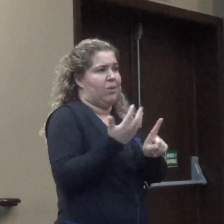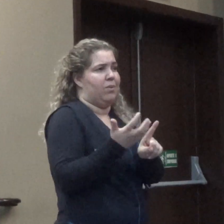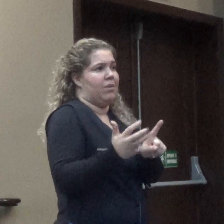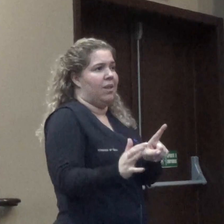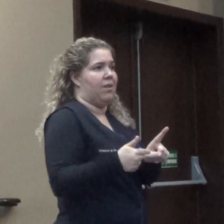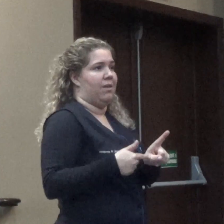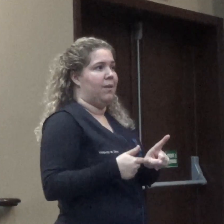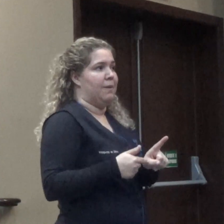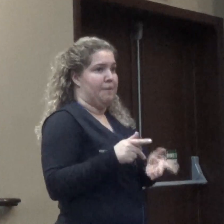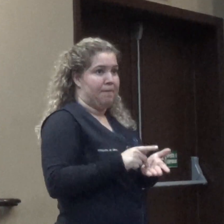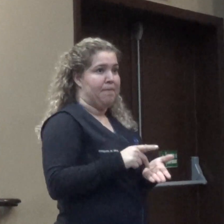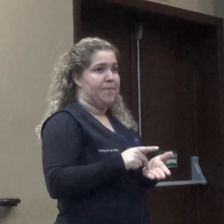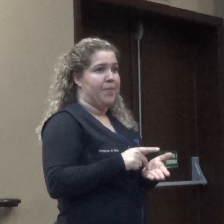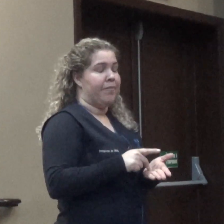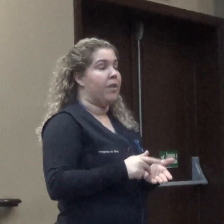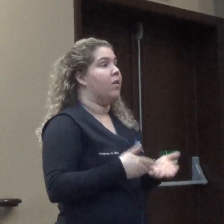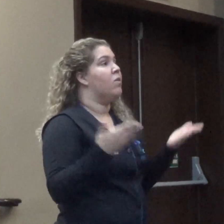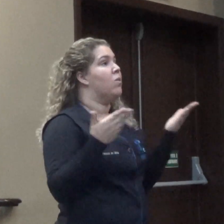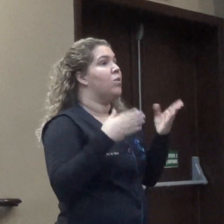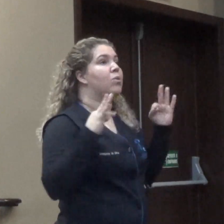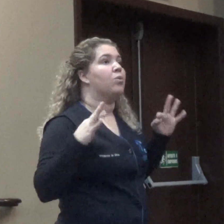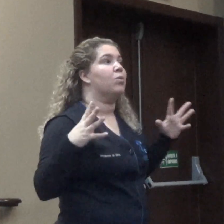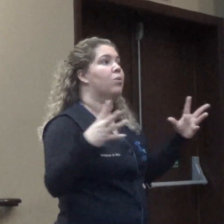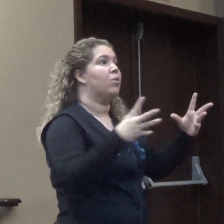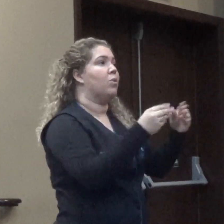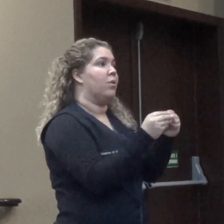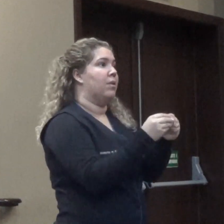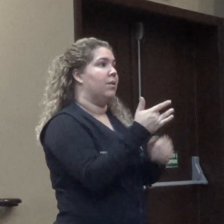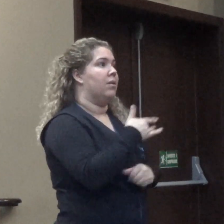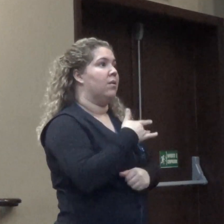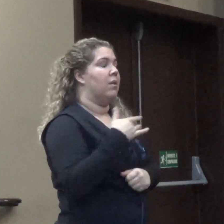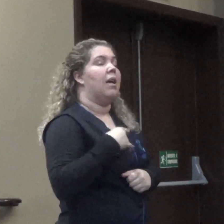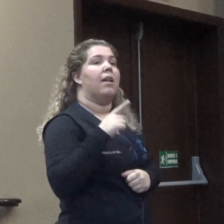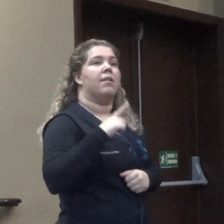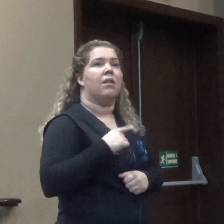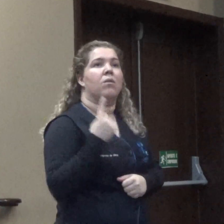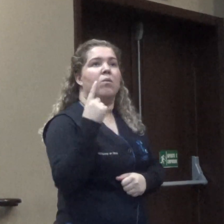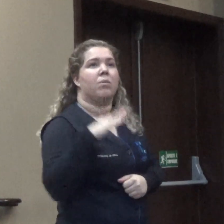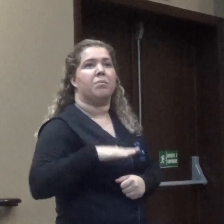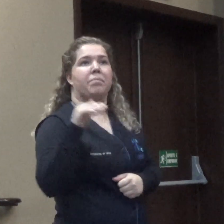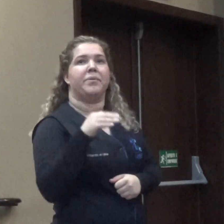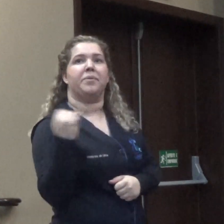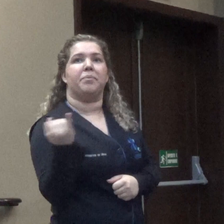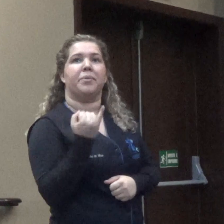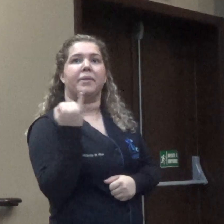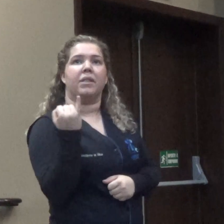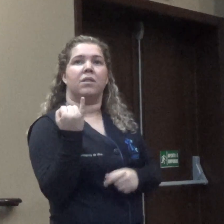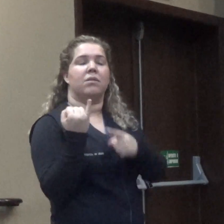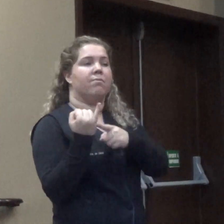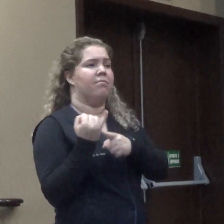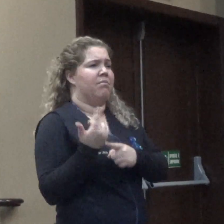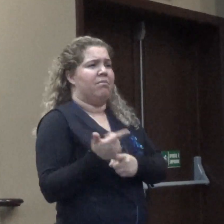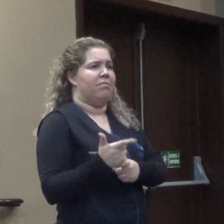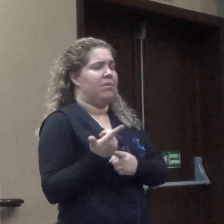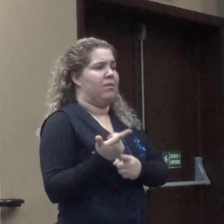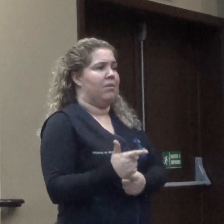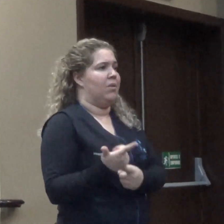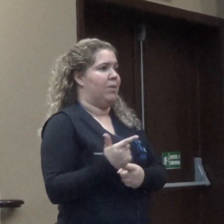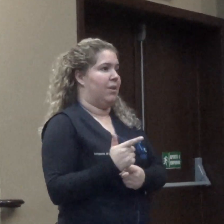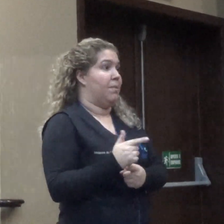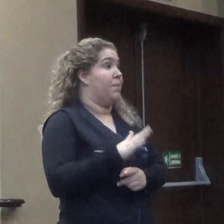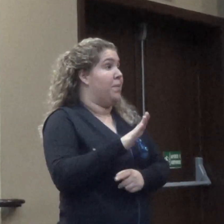Dessas saúdes todas, é difícil dizer se tem uma mais importante, mas eu achei interessante trazer para